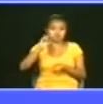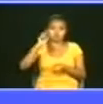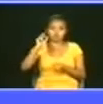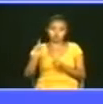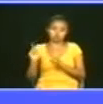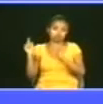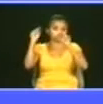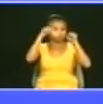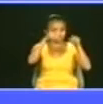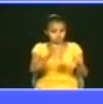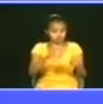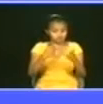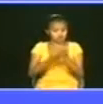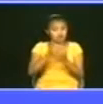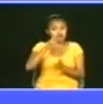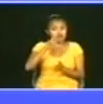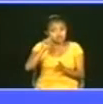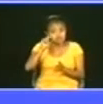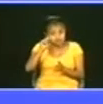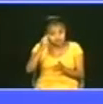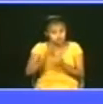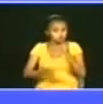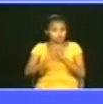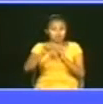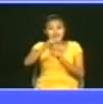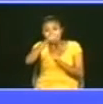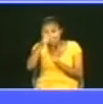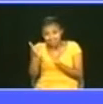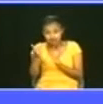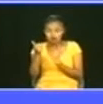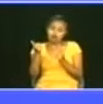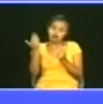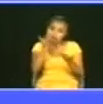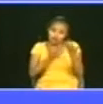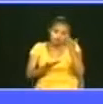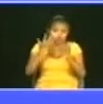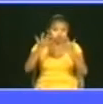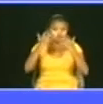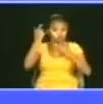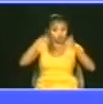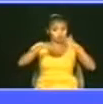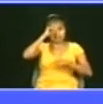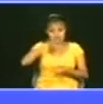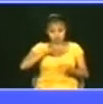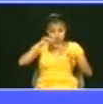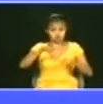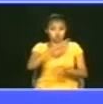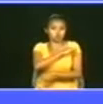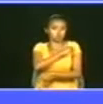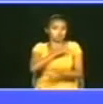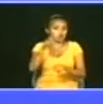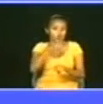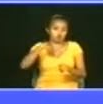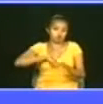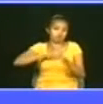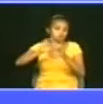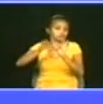የምንሄደው። ኤአርቲው ላይ ብቻም ሳይሆን ሌላ የህክምና አገልግሎትም ቢያጋጥማቸው እዚሁ ሆስፒታል ከሆነ እኛንም ሄደን